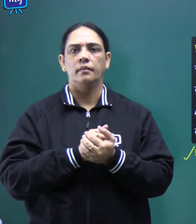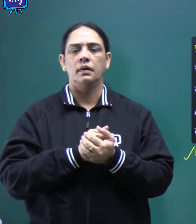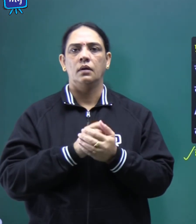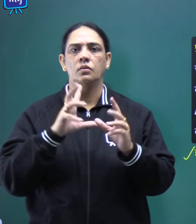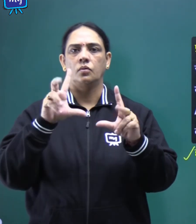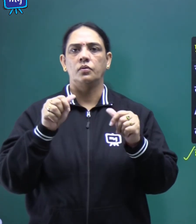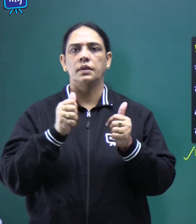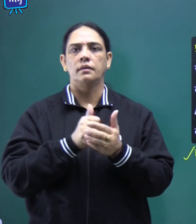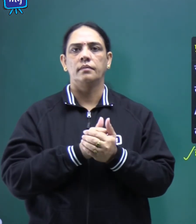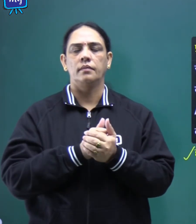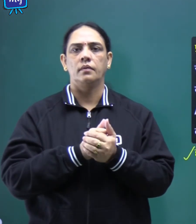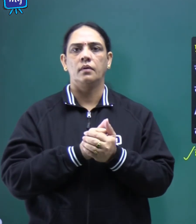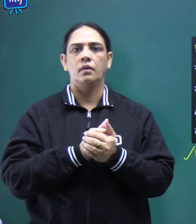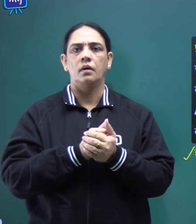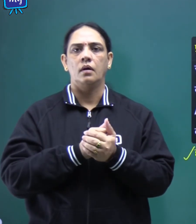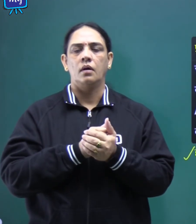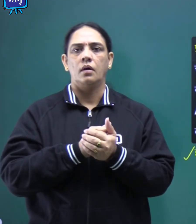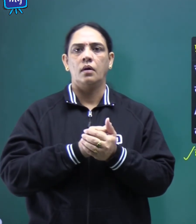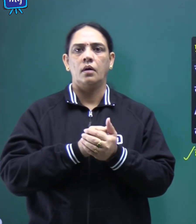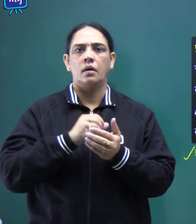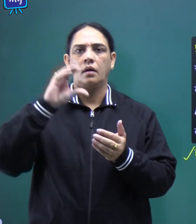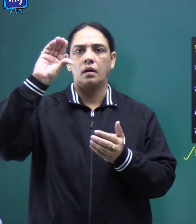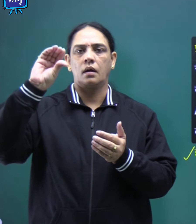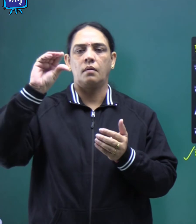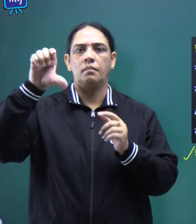हल। न्यून कोण।